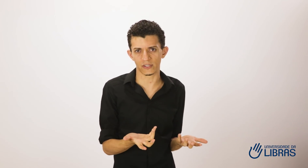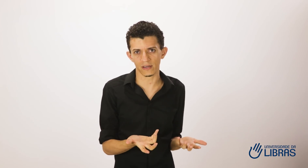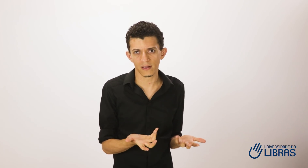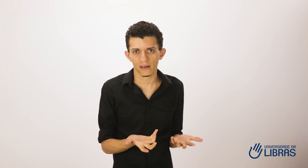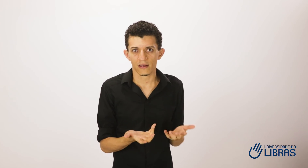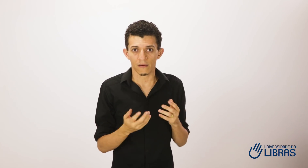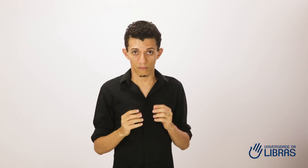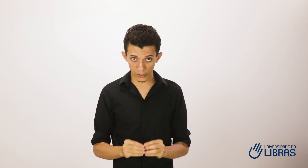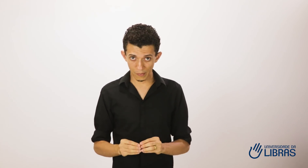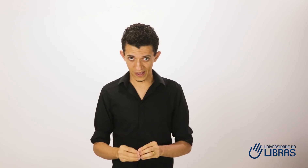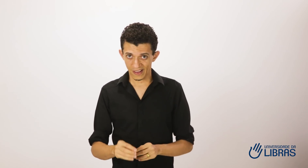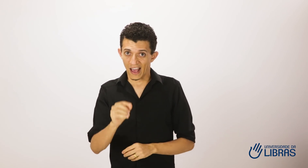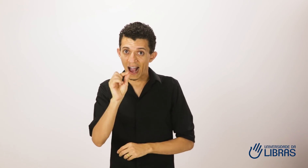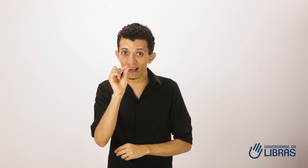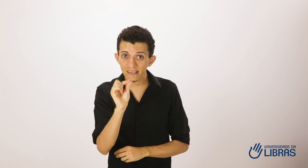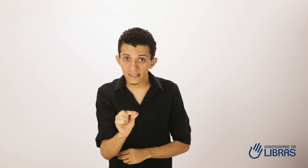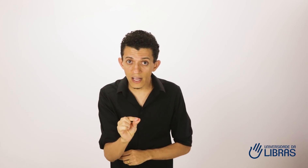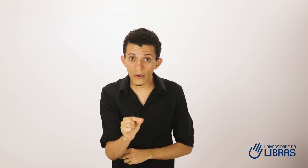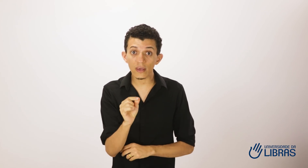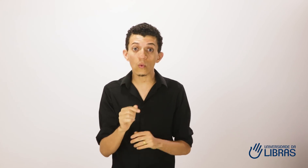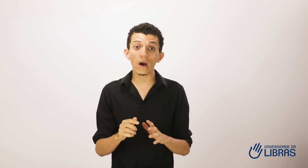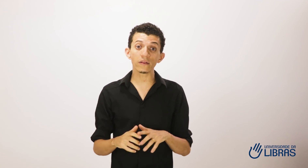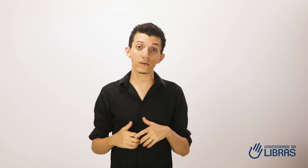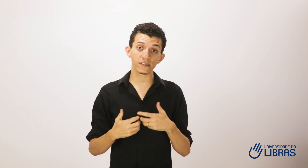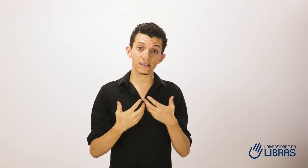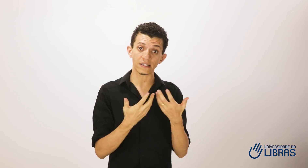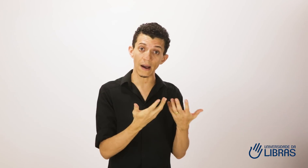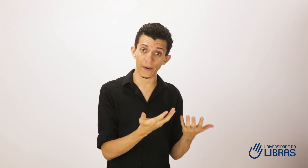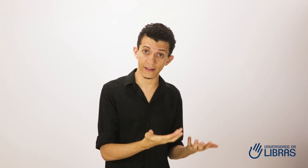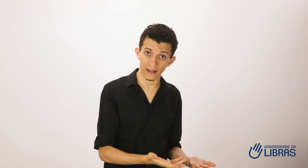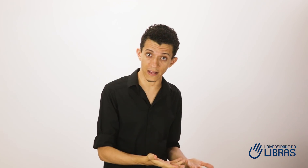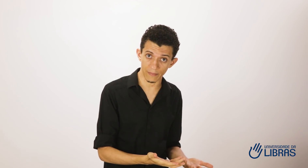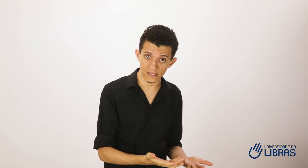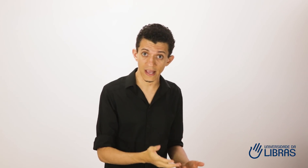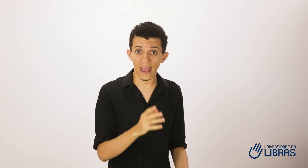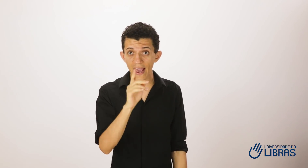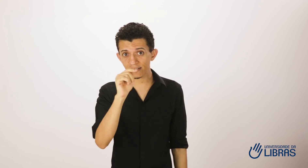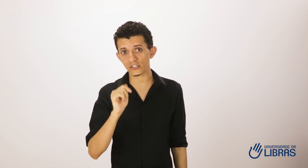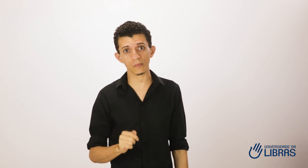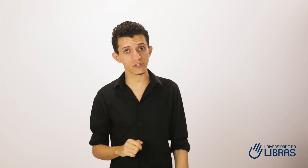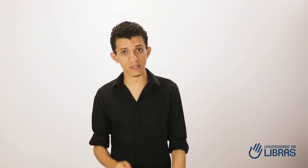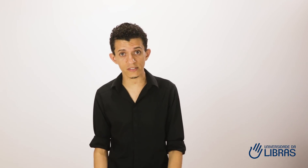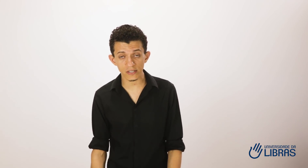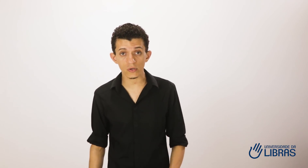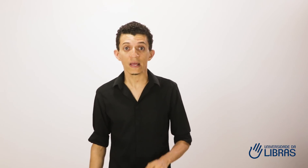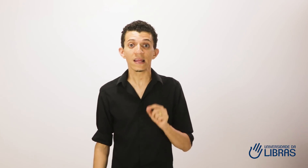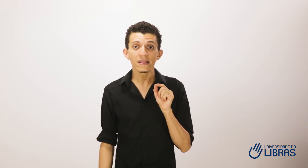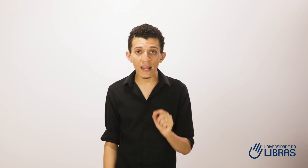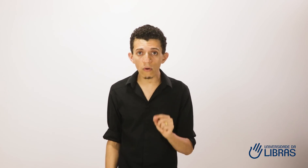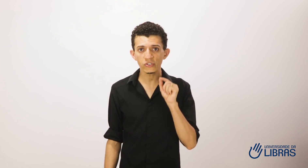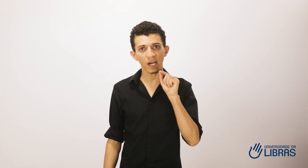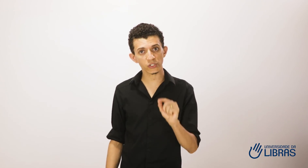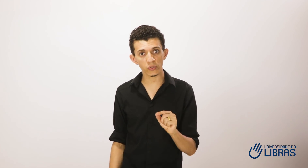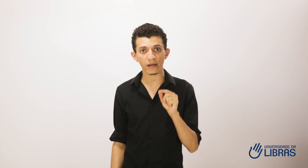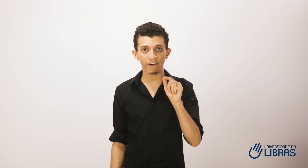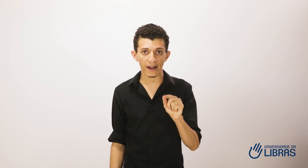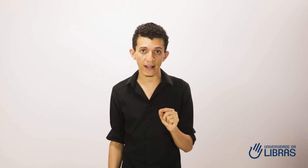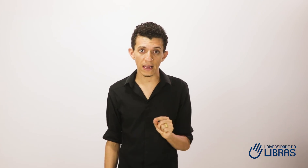intérprete. Muito bem. A questão é que quando você está aprendendo a Libras, esse tipo de exercício não te ajuda a falar em